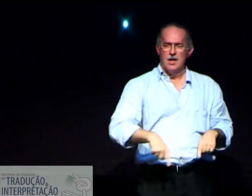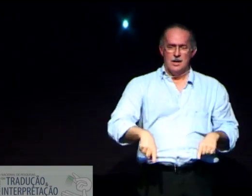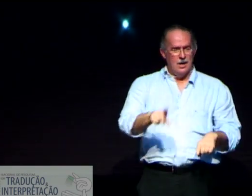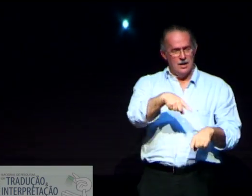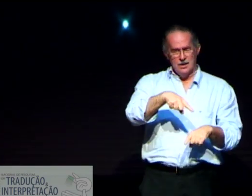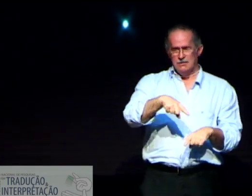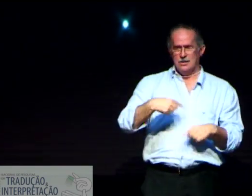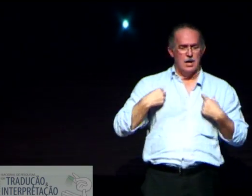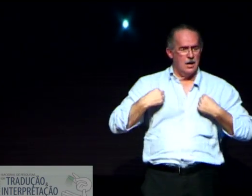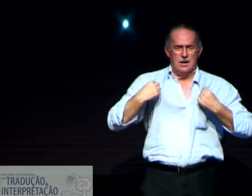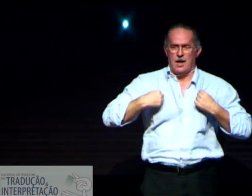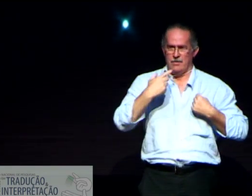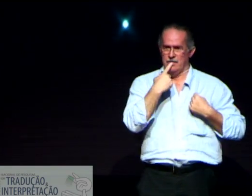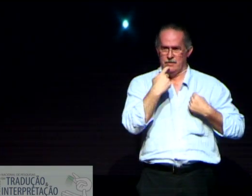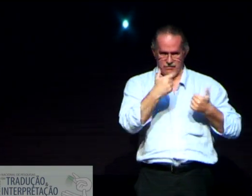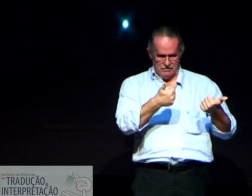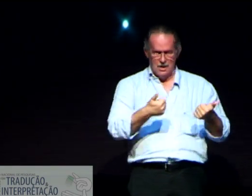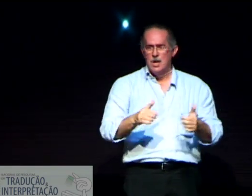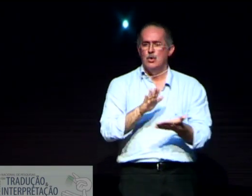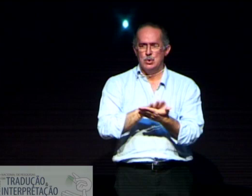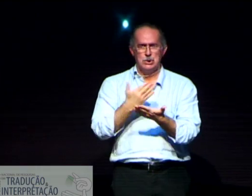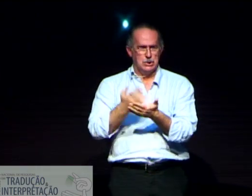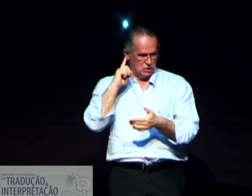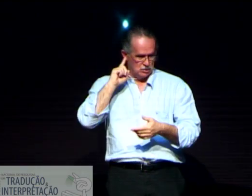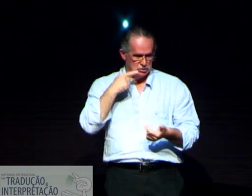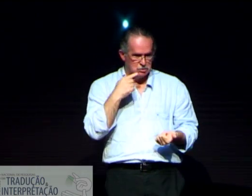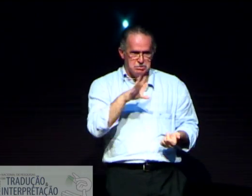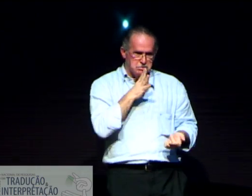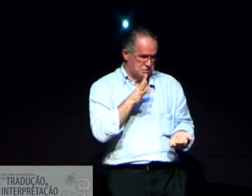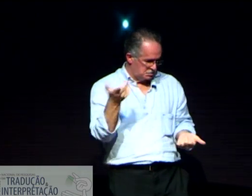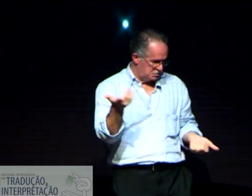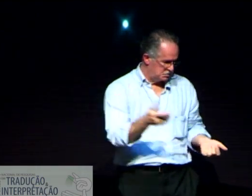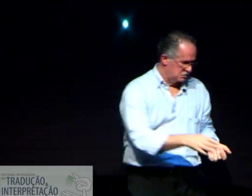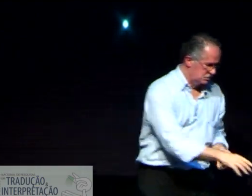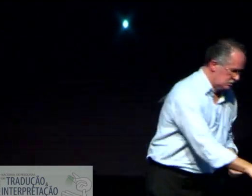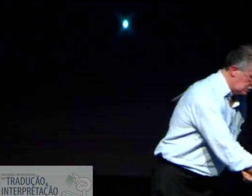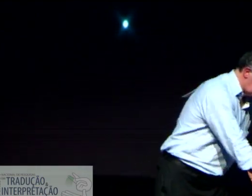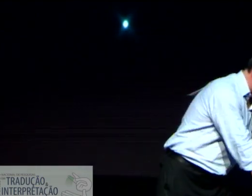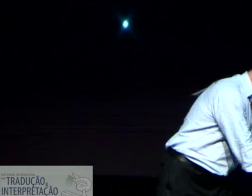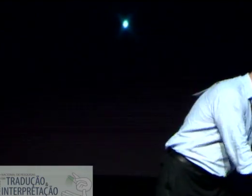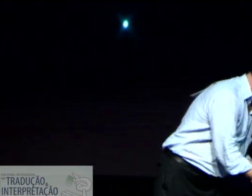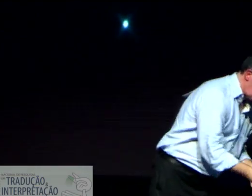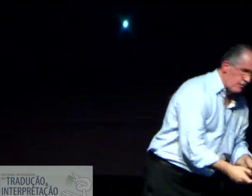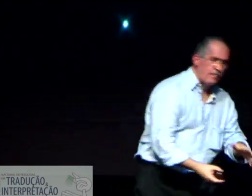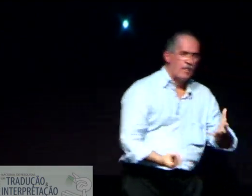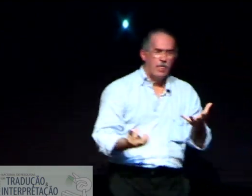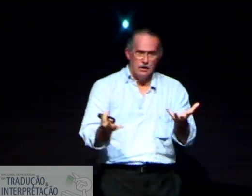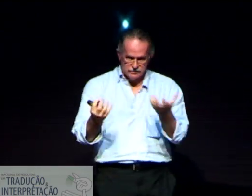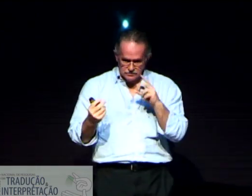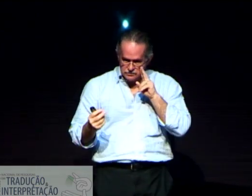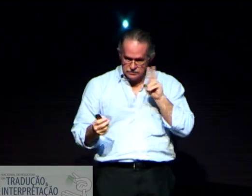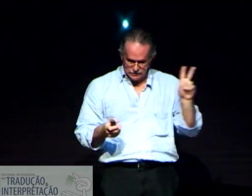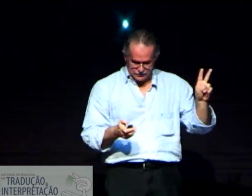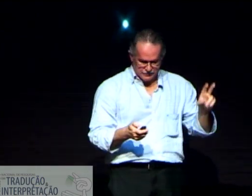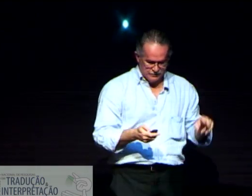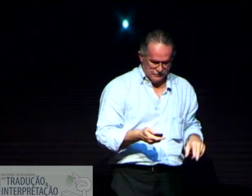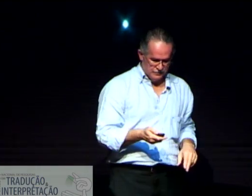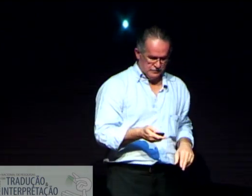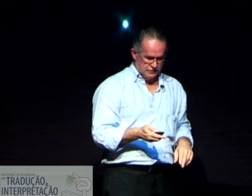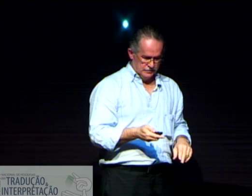E também uma frase que foi produzida pelo tradutor surdo, né, que é aquele de camisa vermelha. E vocês